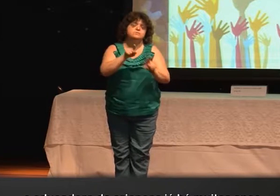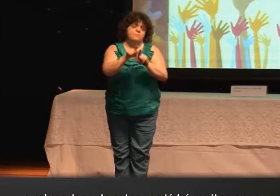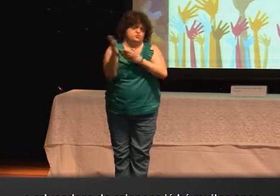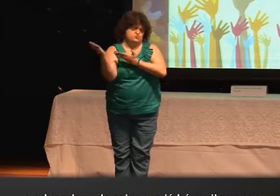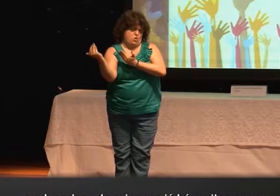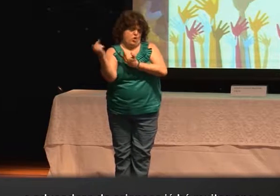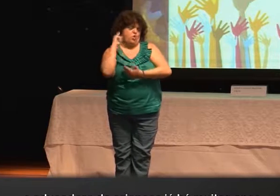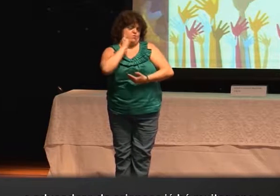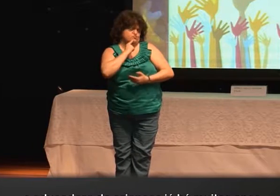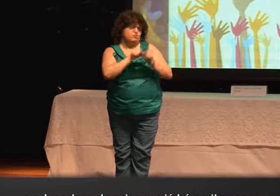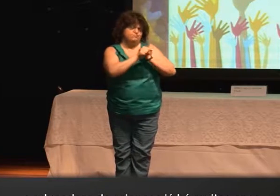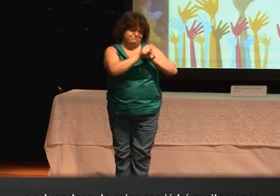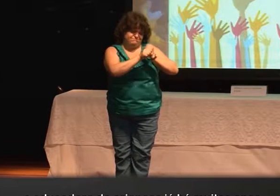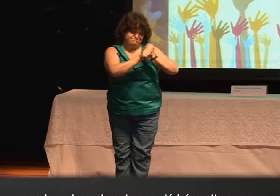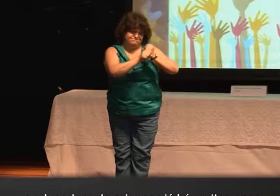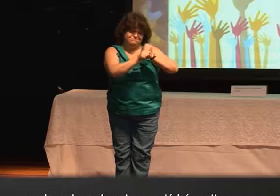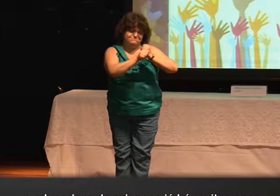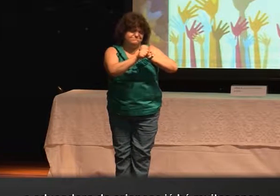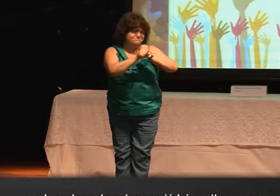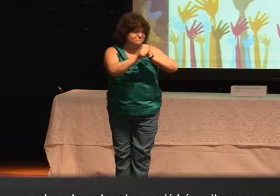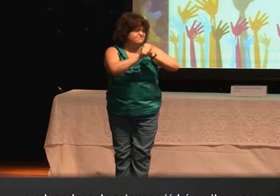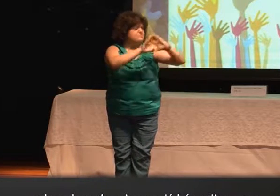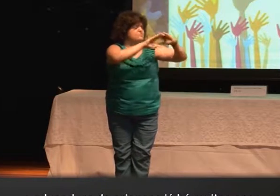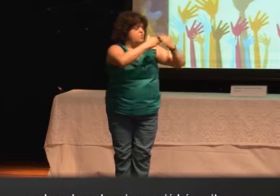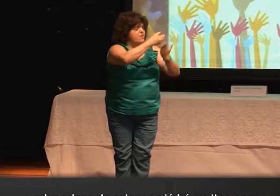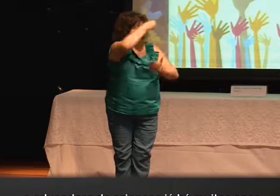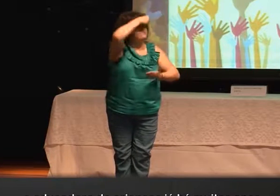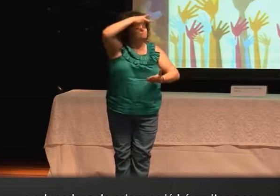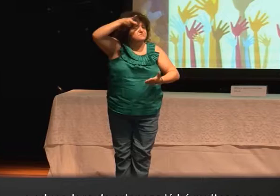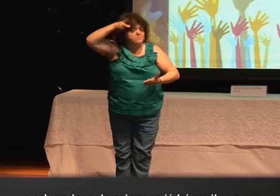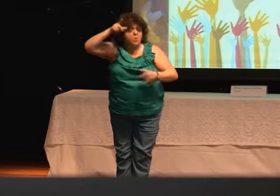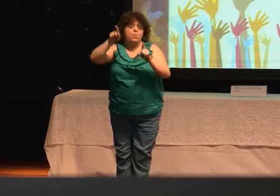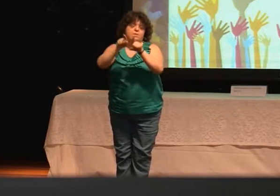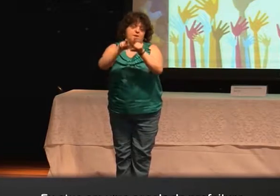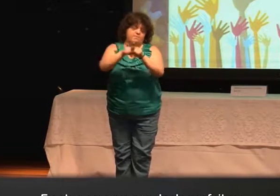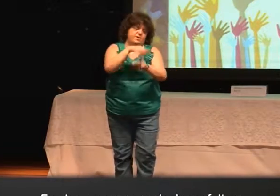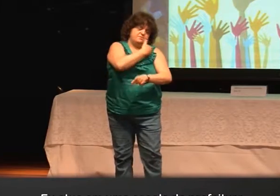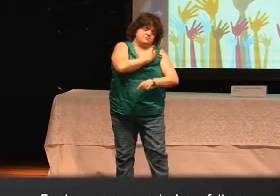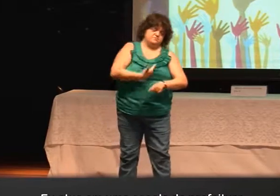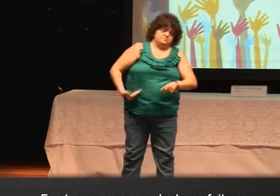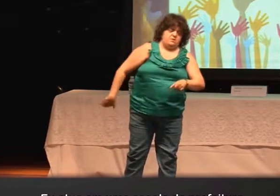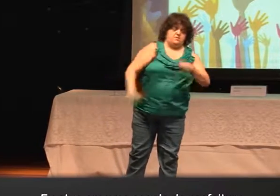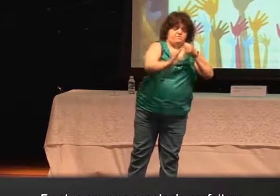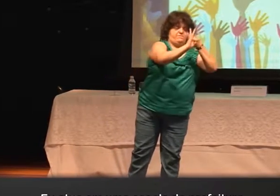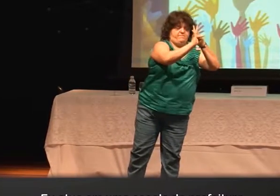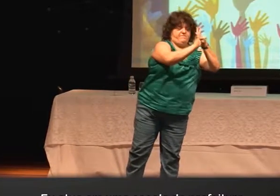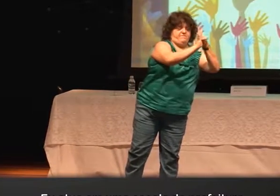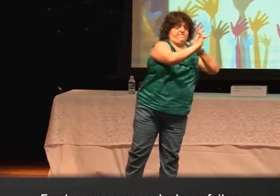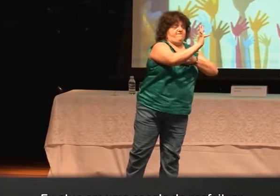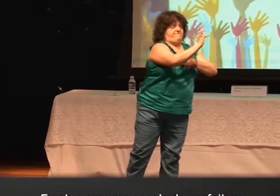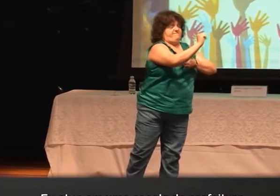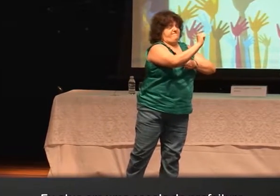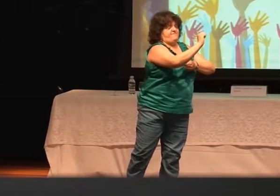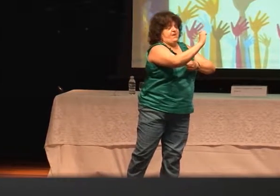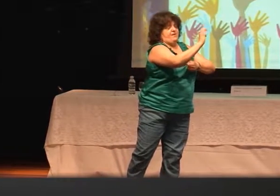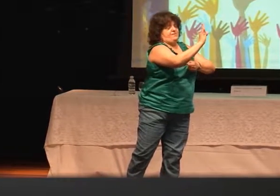e educadora de crianças. Já há muitos anos. Eu atuo numa escola da prefeitura,